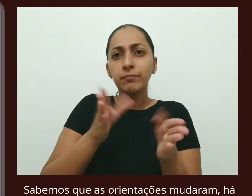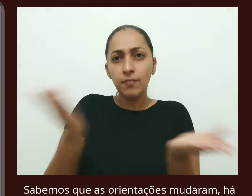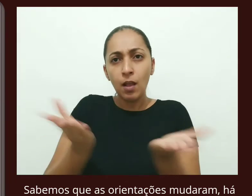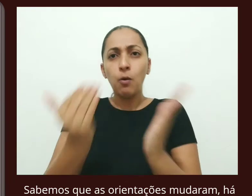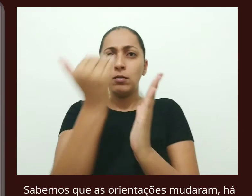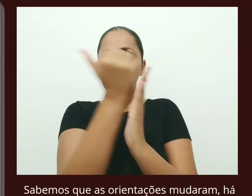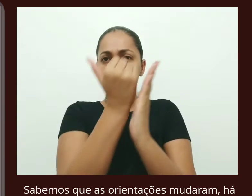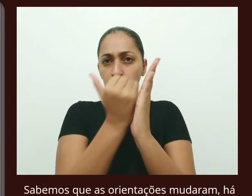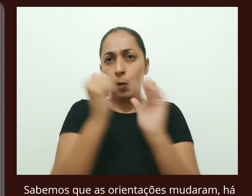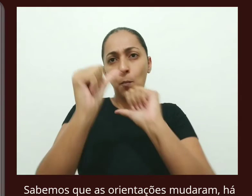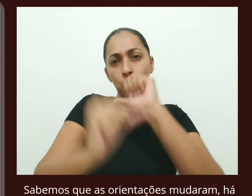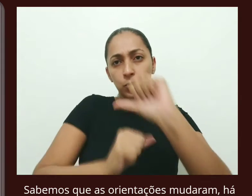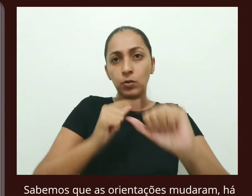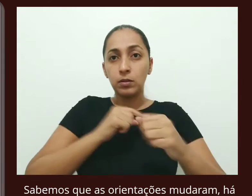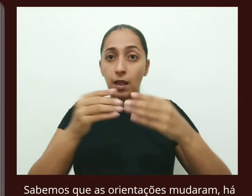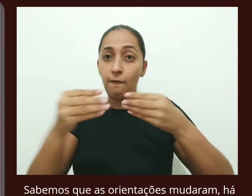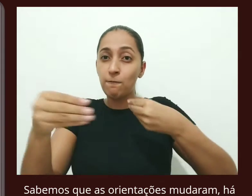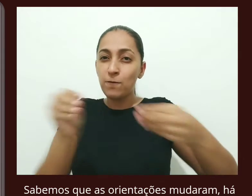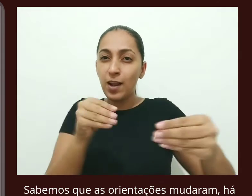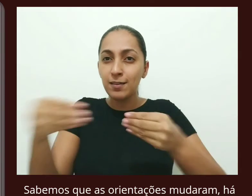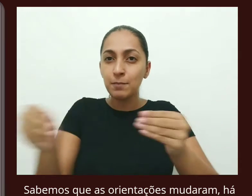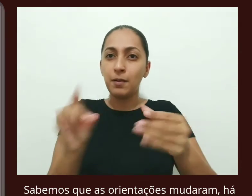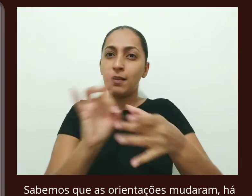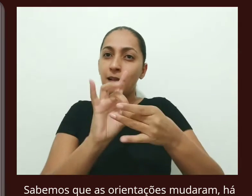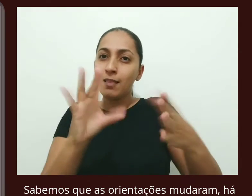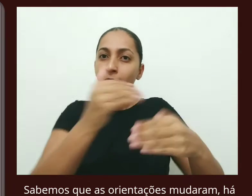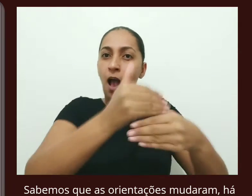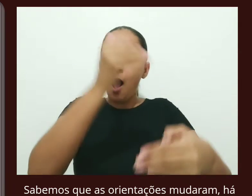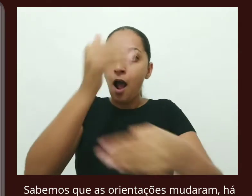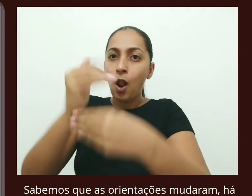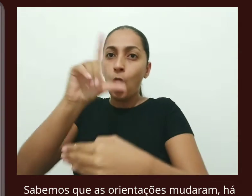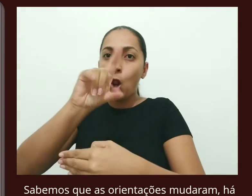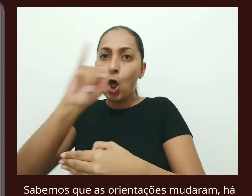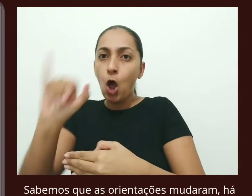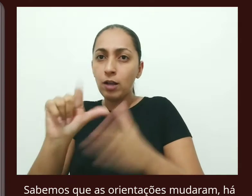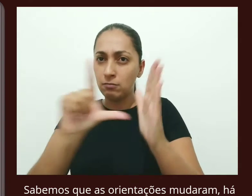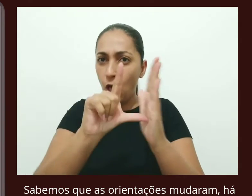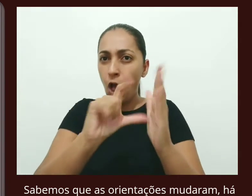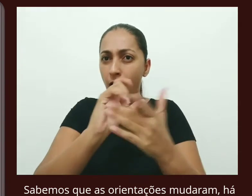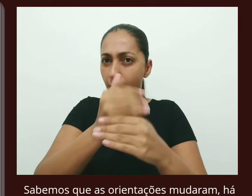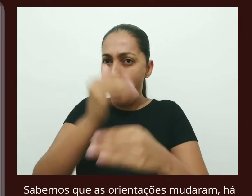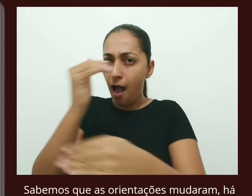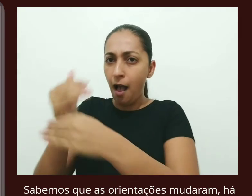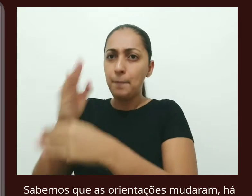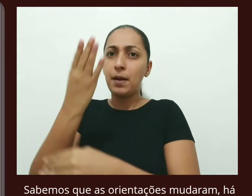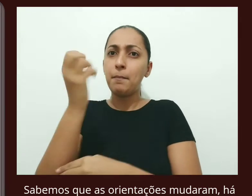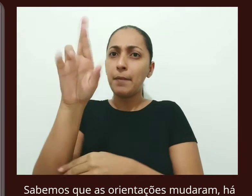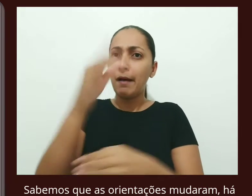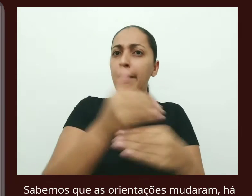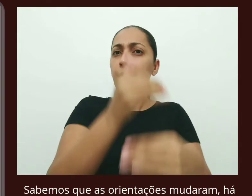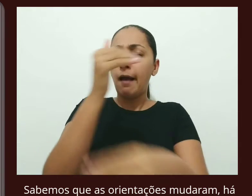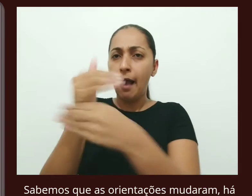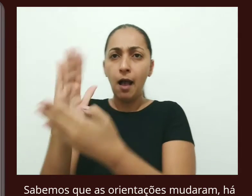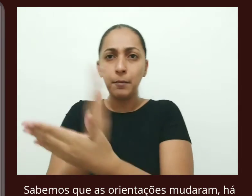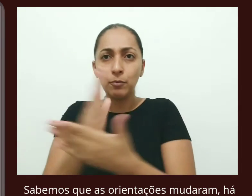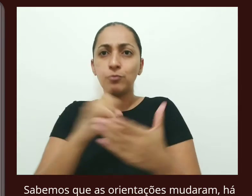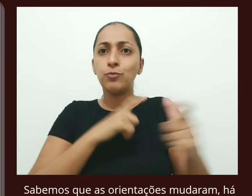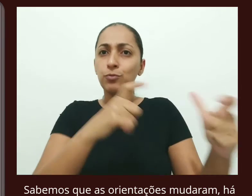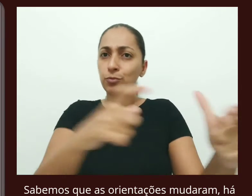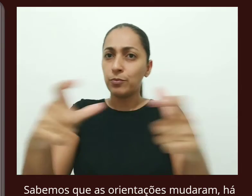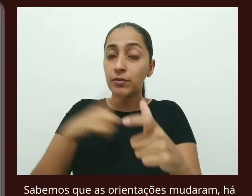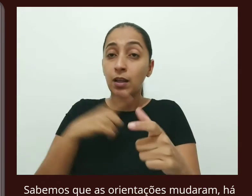Sabemos que as orientações agora mudaram, a flexibilização, a abertura de lojas e bares em alguns lugares.